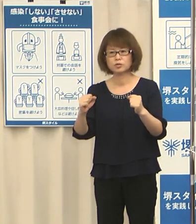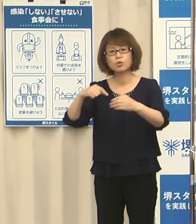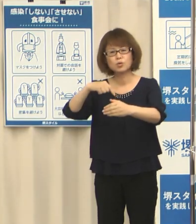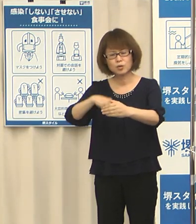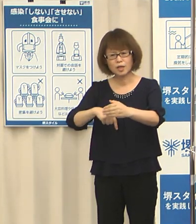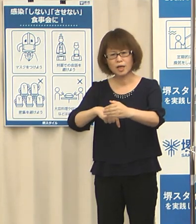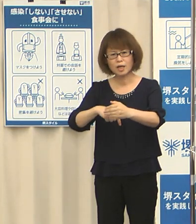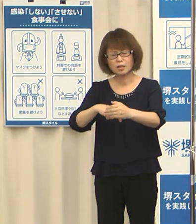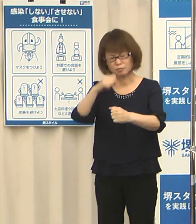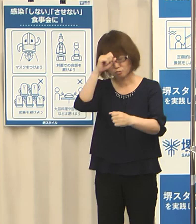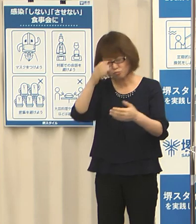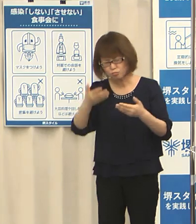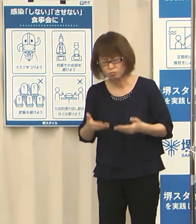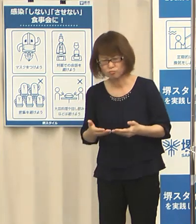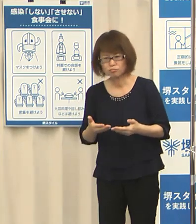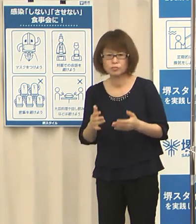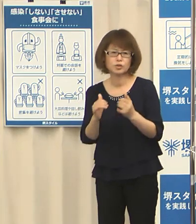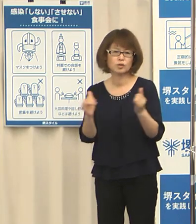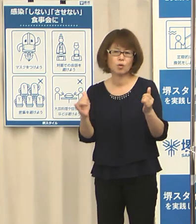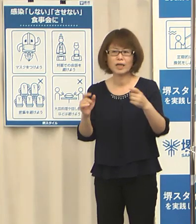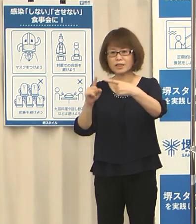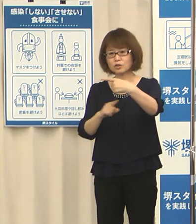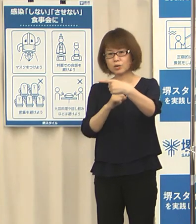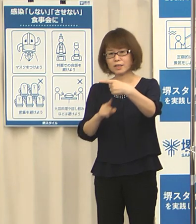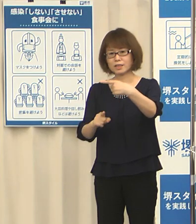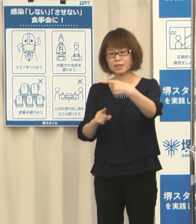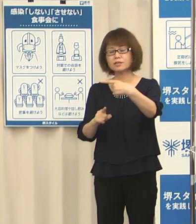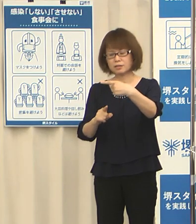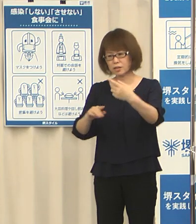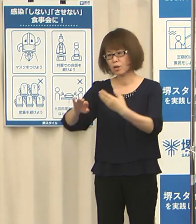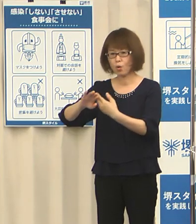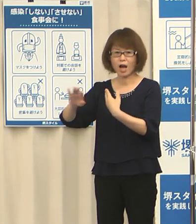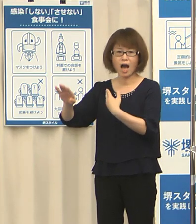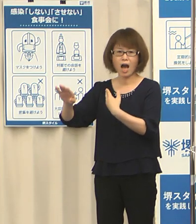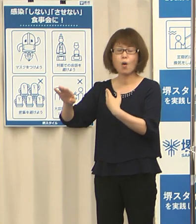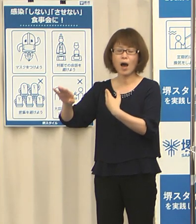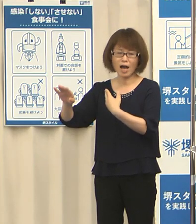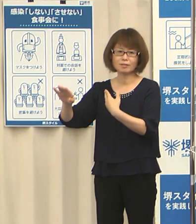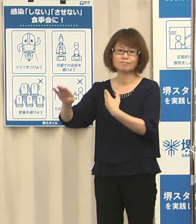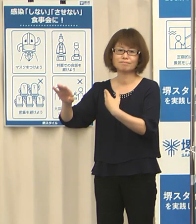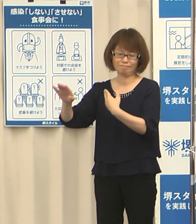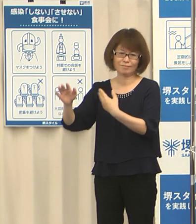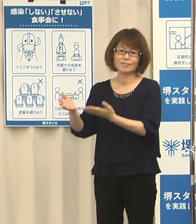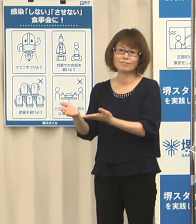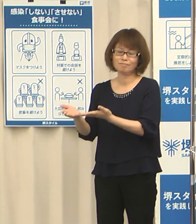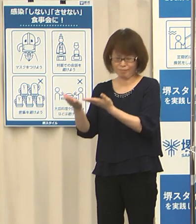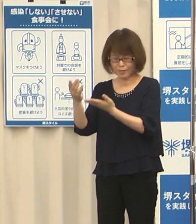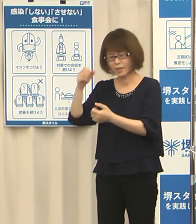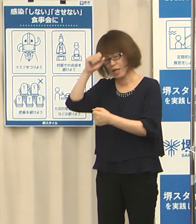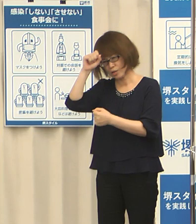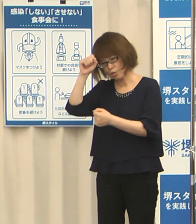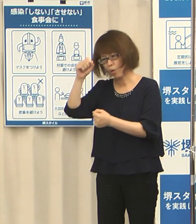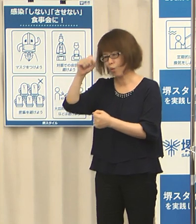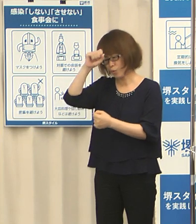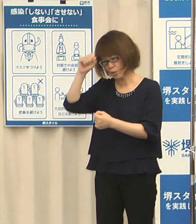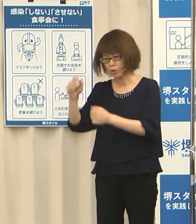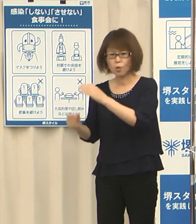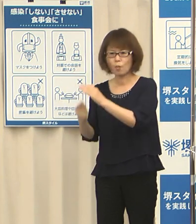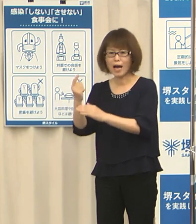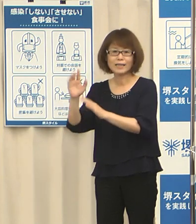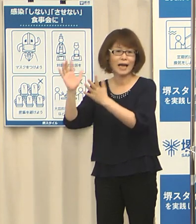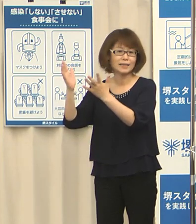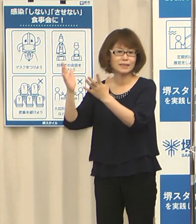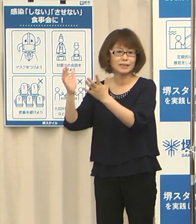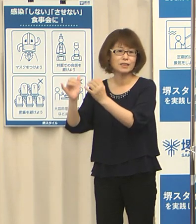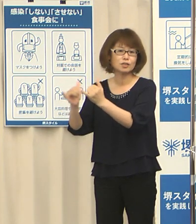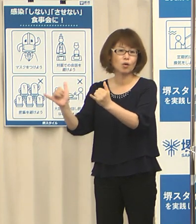となられた方はお一人ということで、後の方は皆さん軽症無症状ということです。ぜ